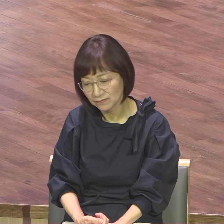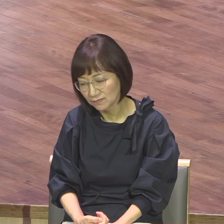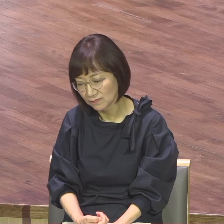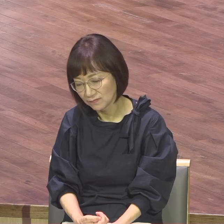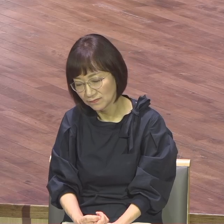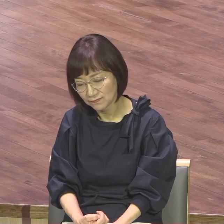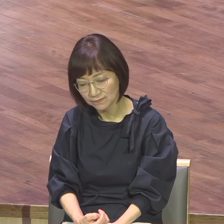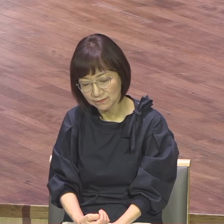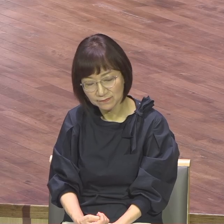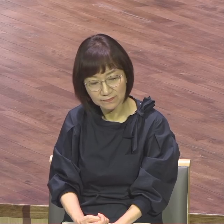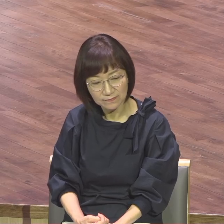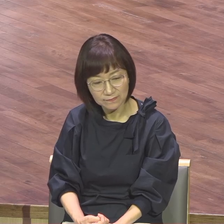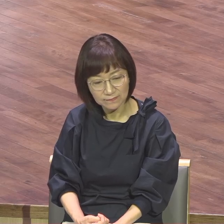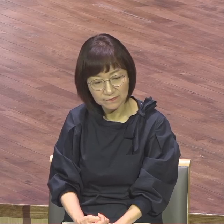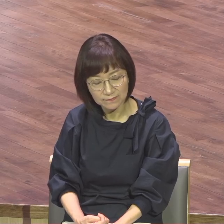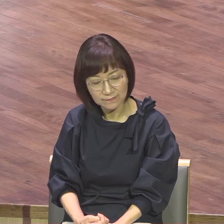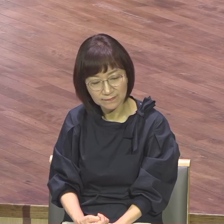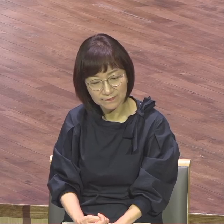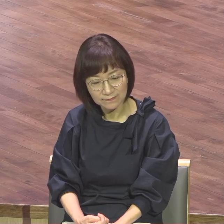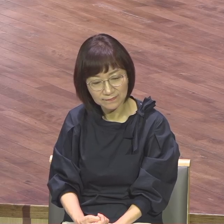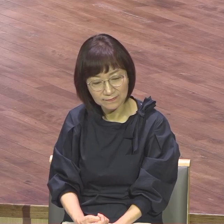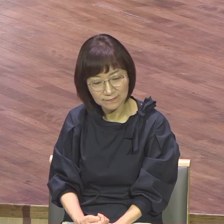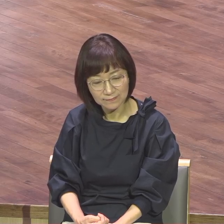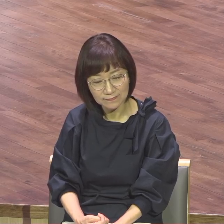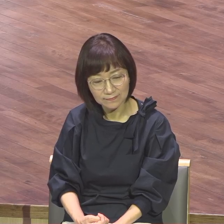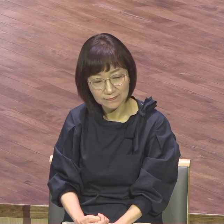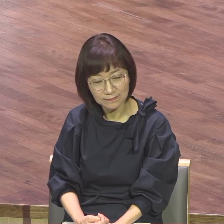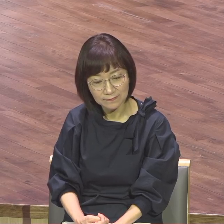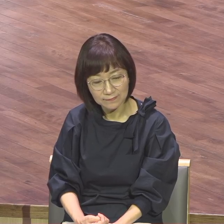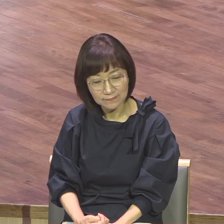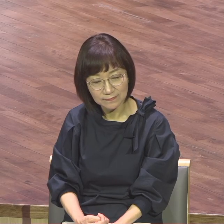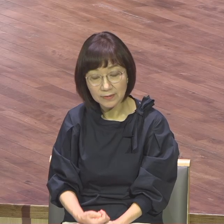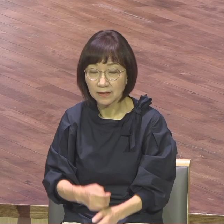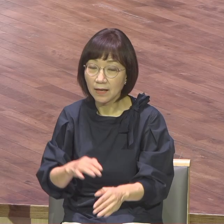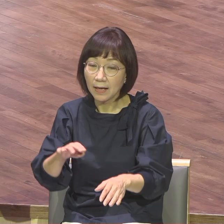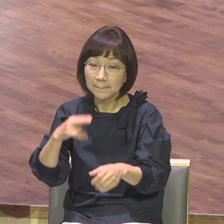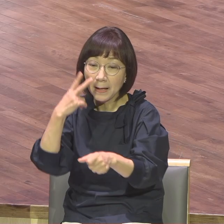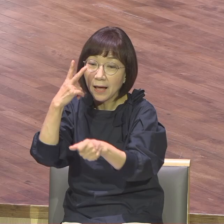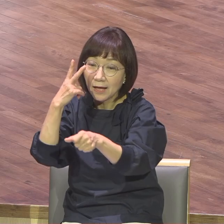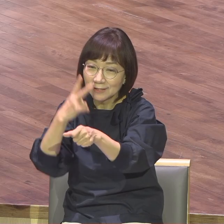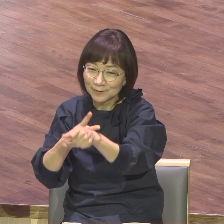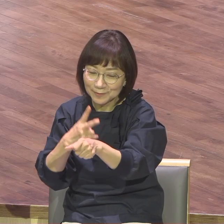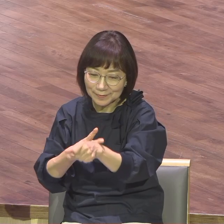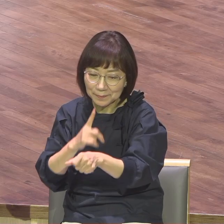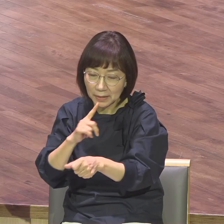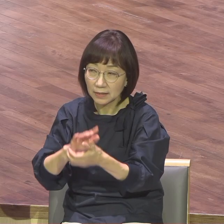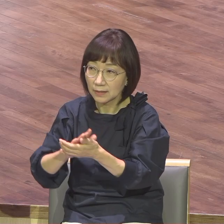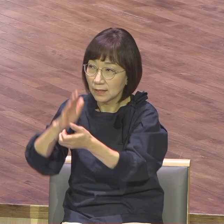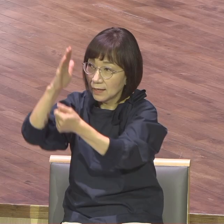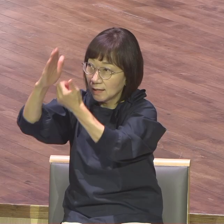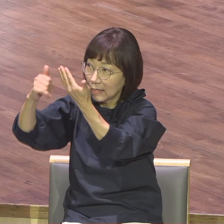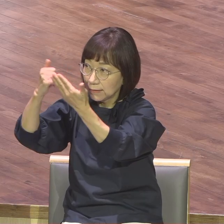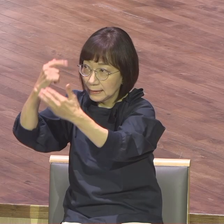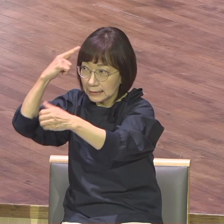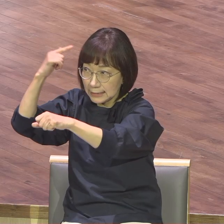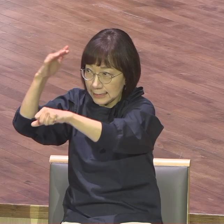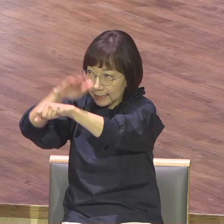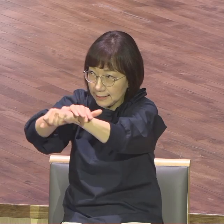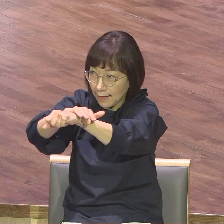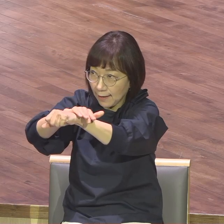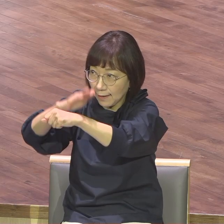어떻게 이렇게 될 수 있느냐? 사도 바울의 표현들 하면 하나님께서 지혜와 계시의